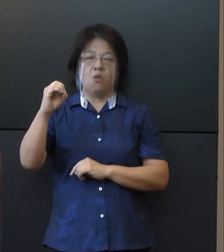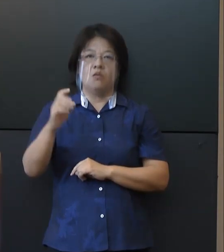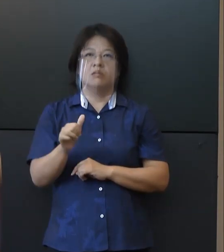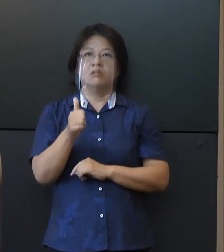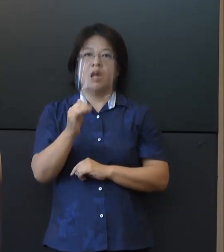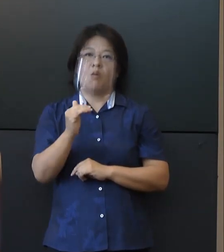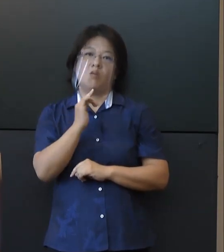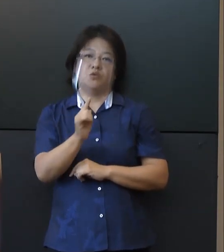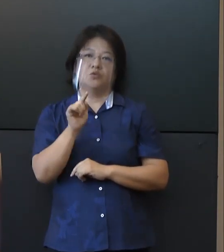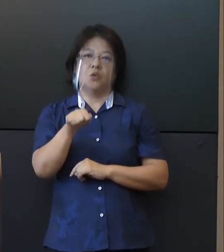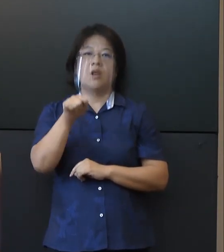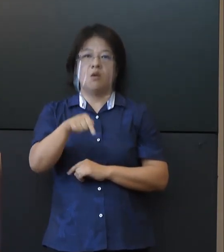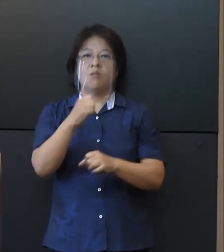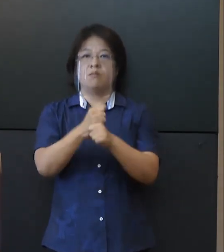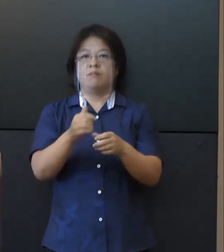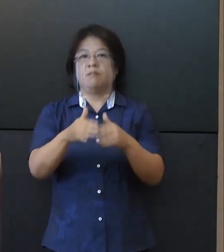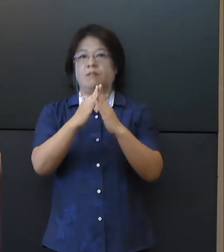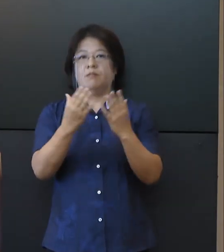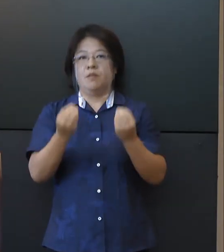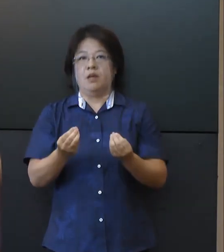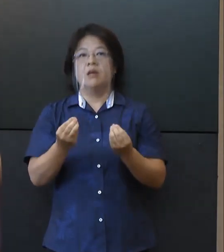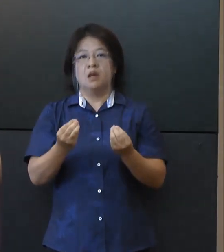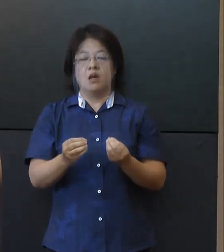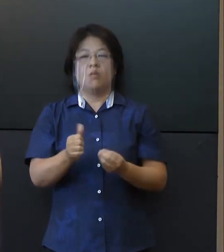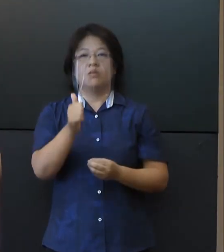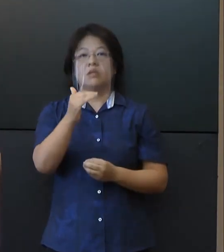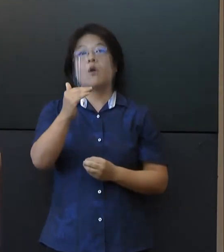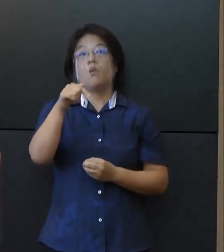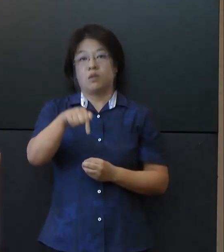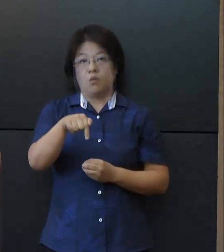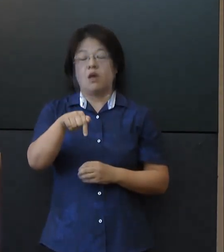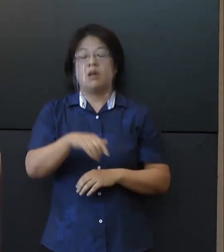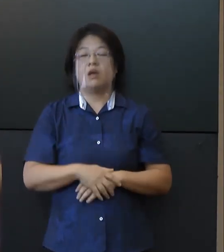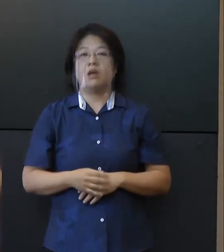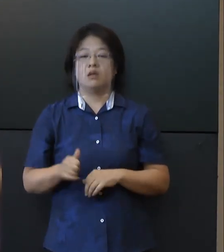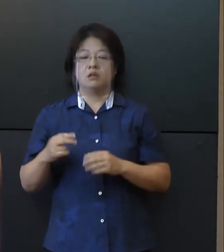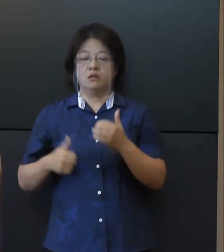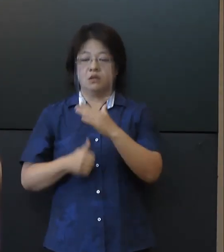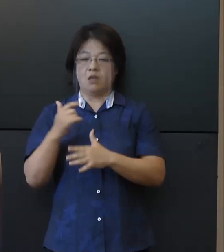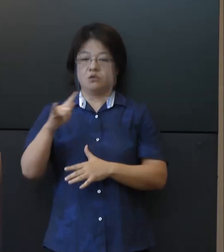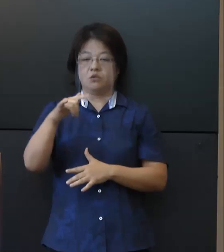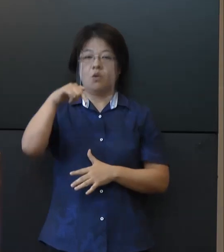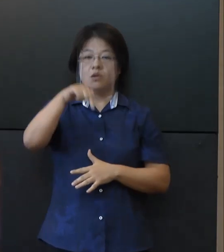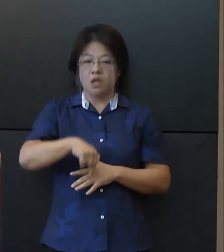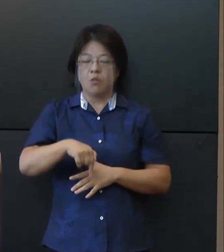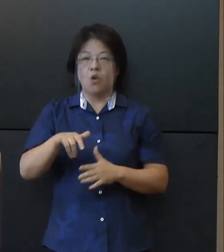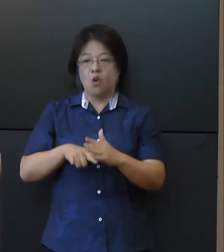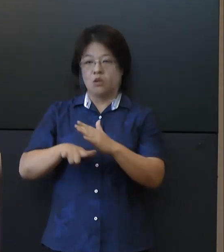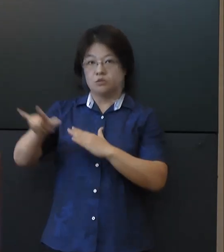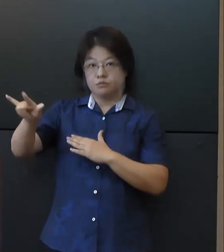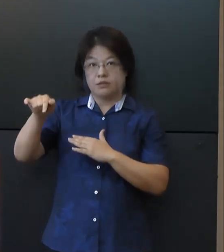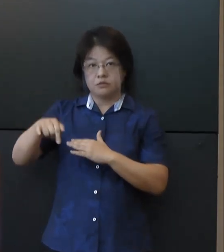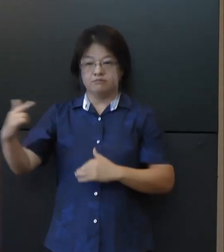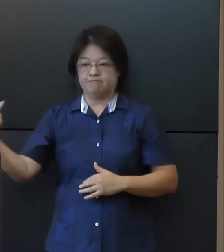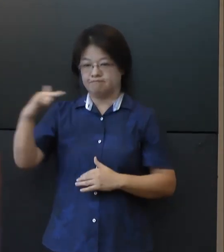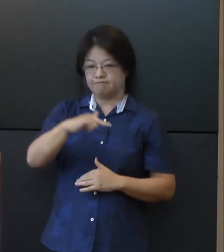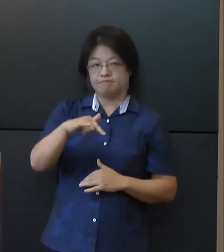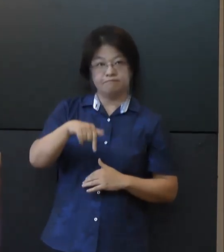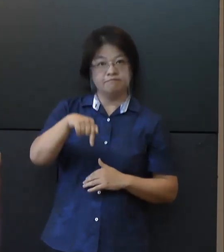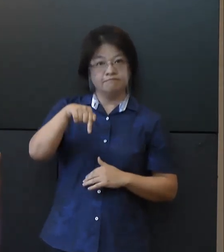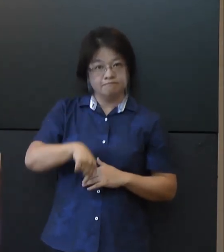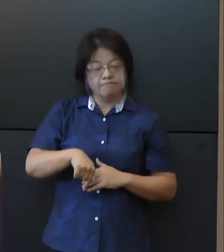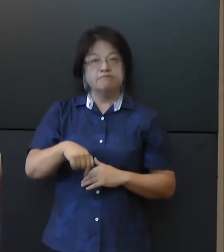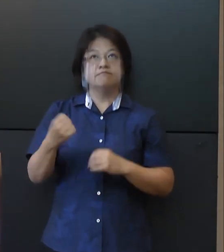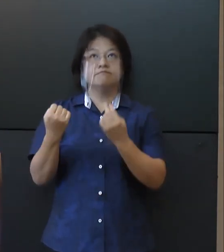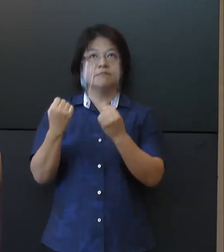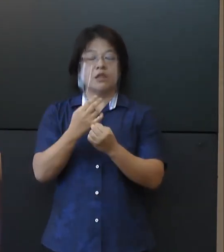コを設置しました。他校では那覇空港における出発到着時、滞在